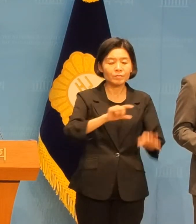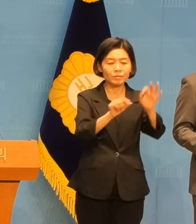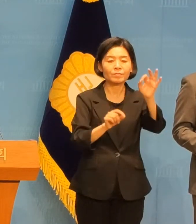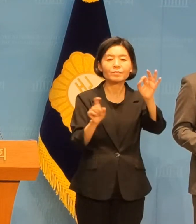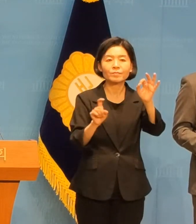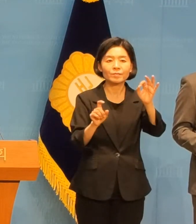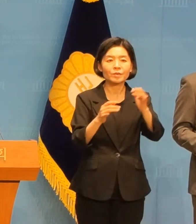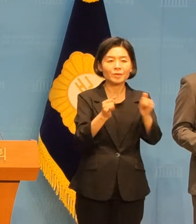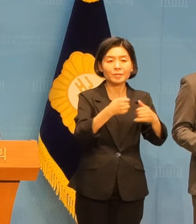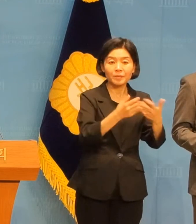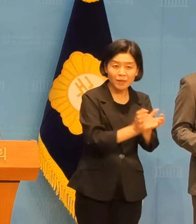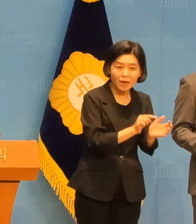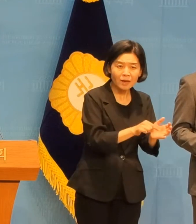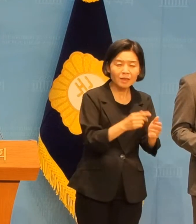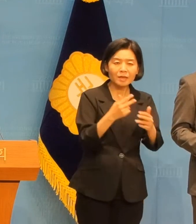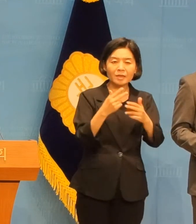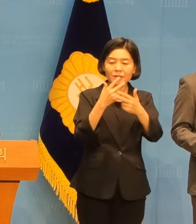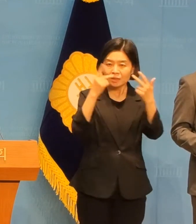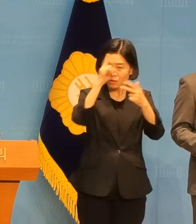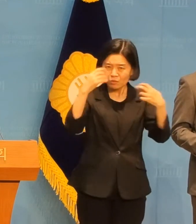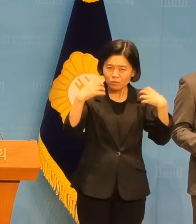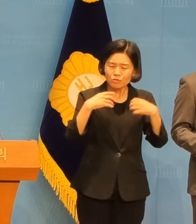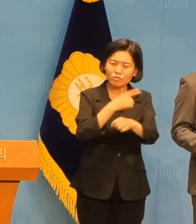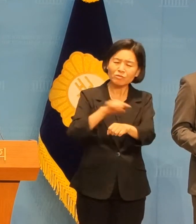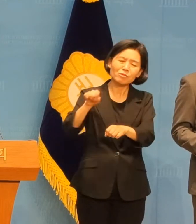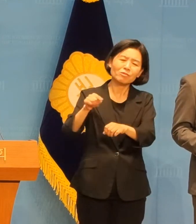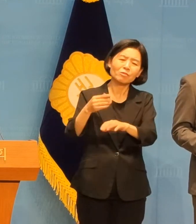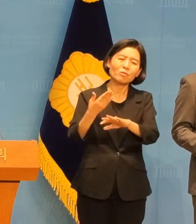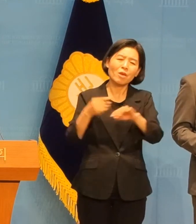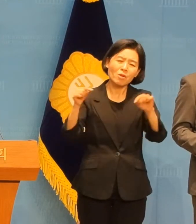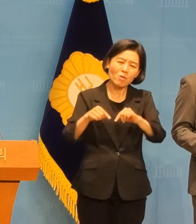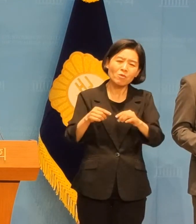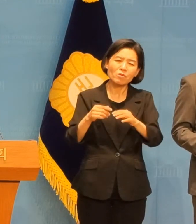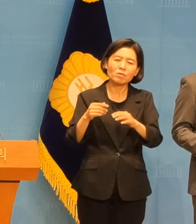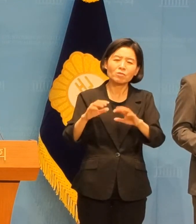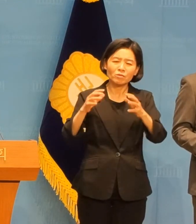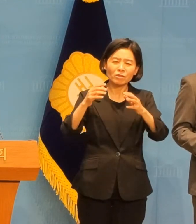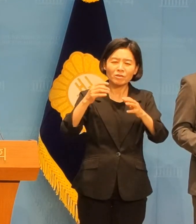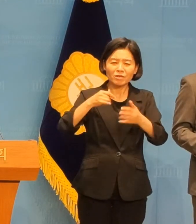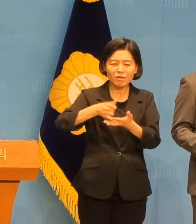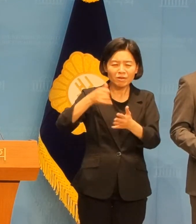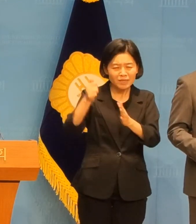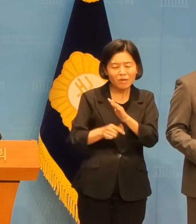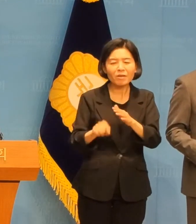국민의힘 이재명 정권 무능외교 국격 실격 대응특위 위원 일동.